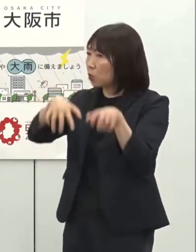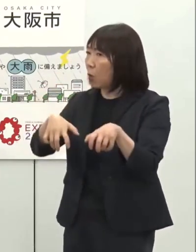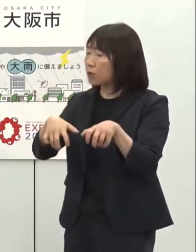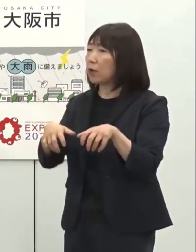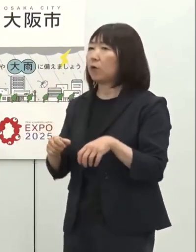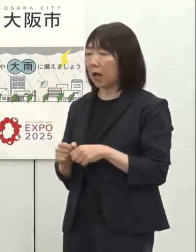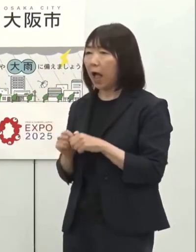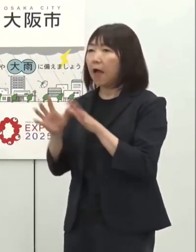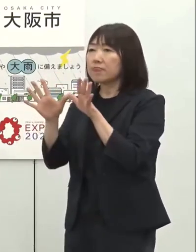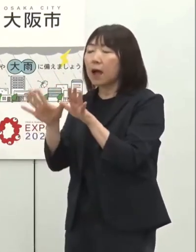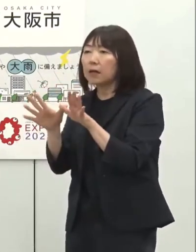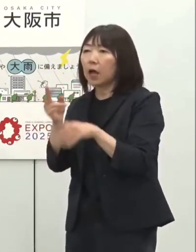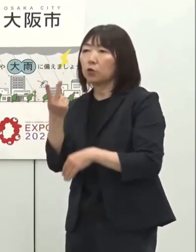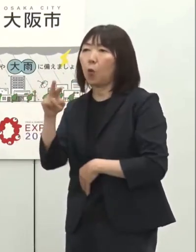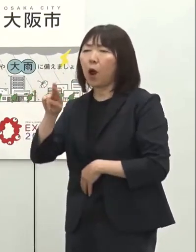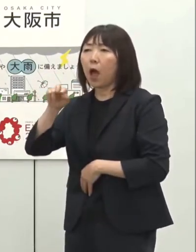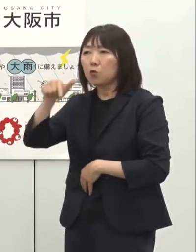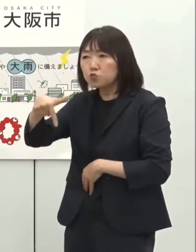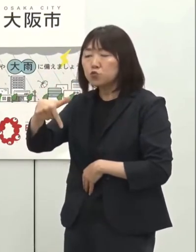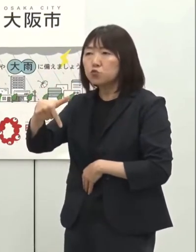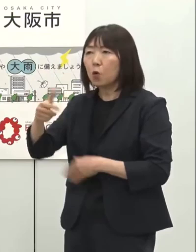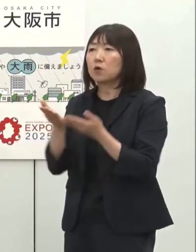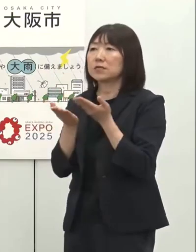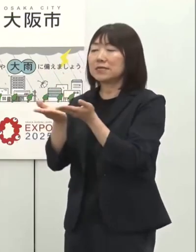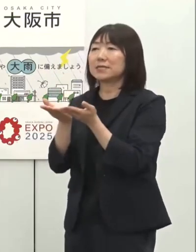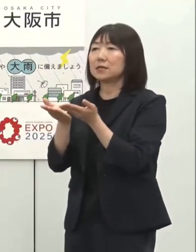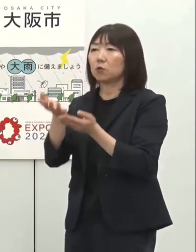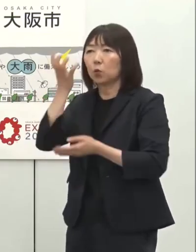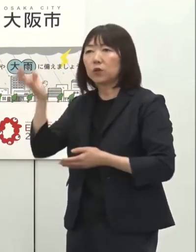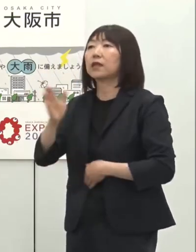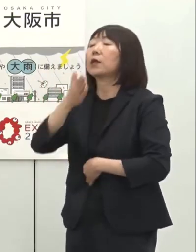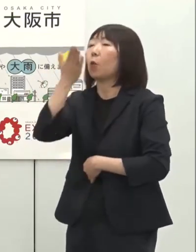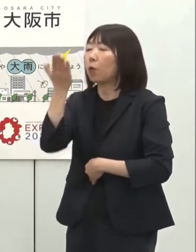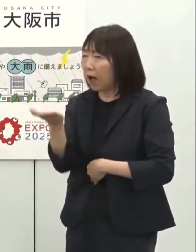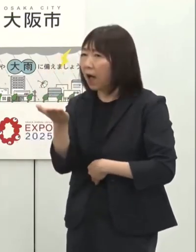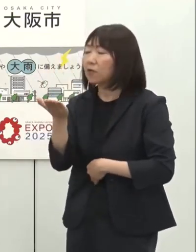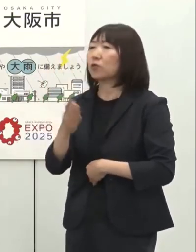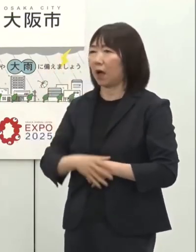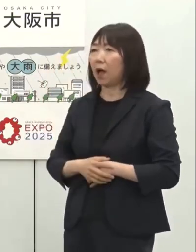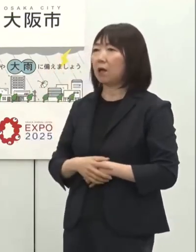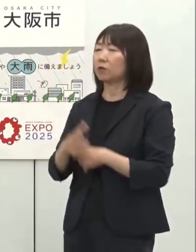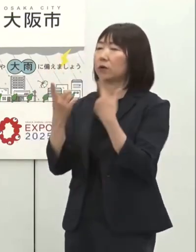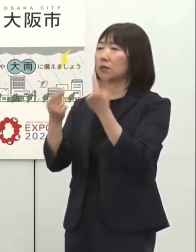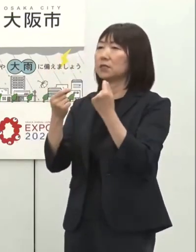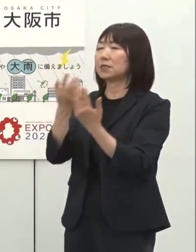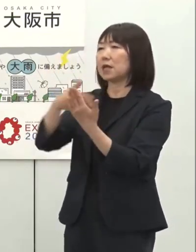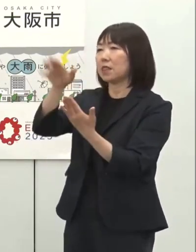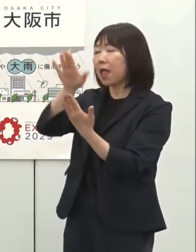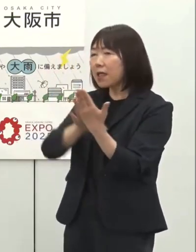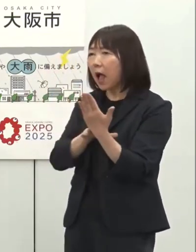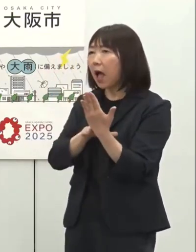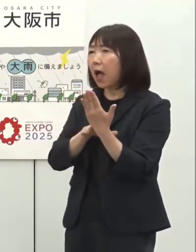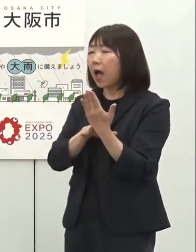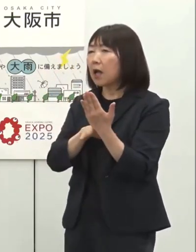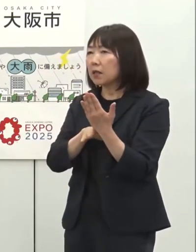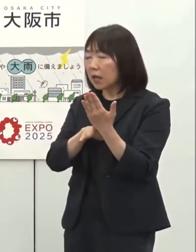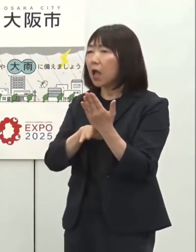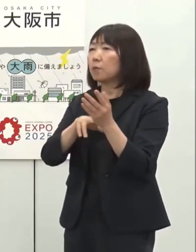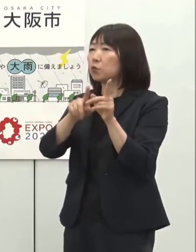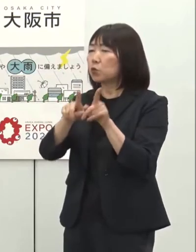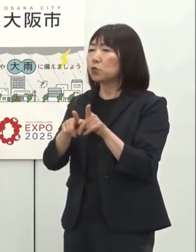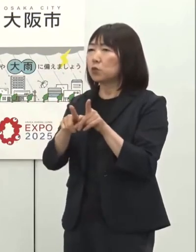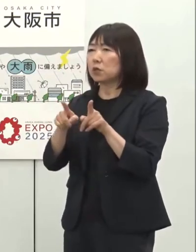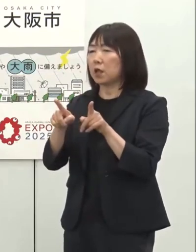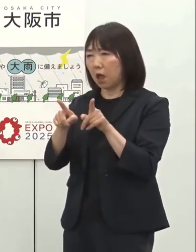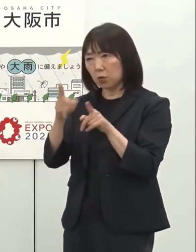か、どの地震を想定してどの揺れを想定するのかっていうのは、これはきっちりデータに基づいてそれを想定していくので、なんかそれ